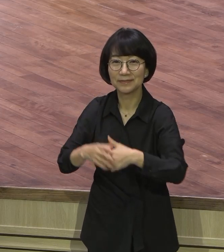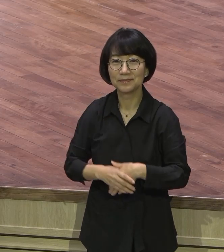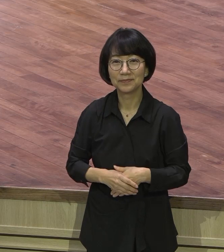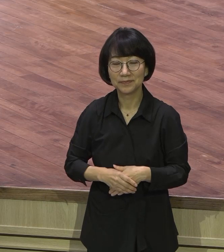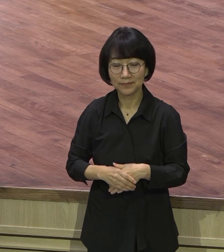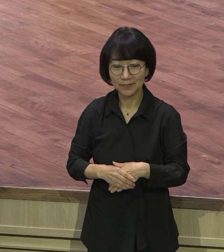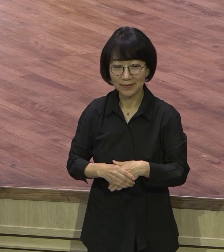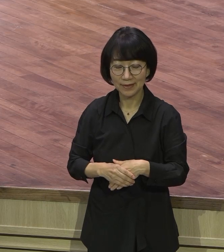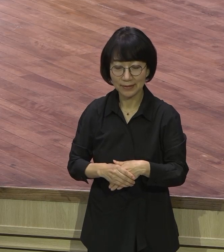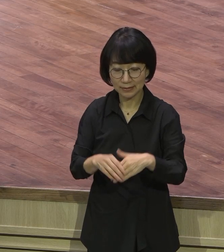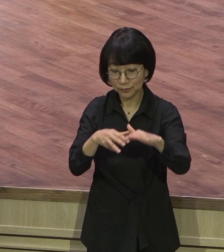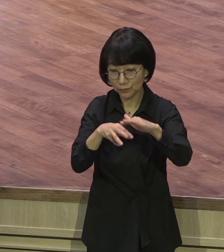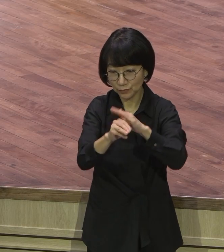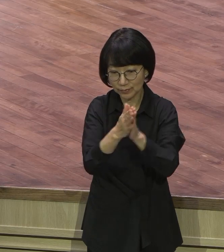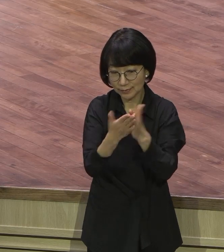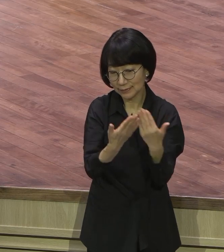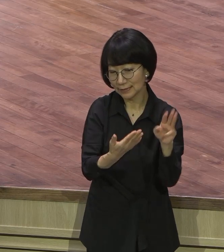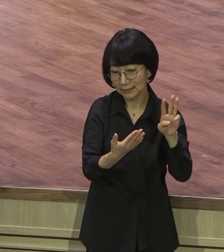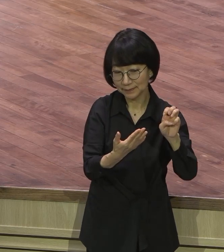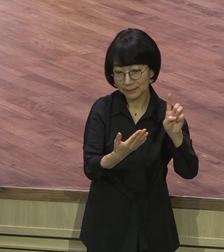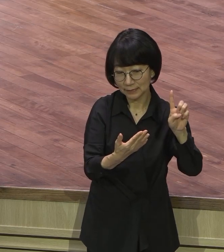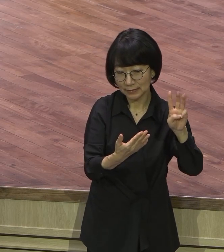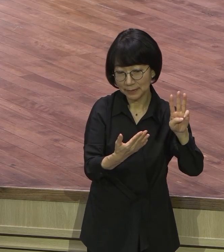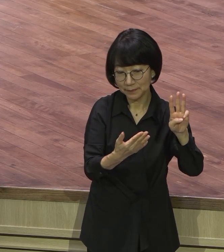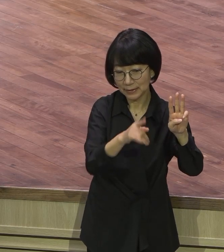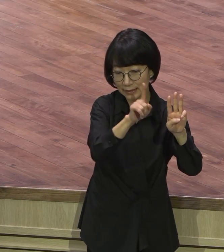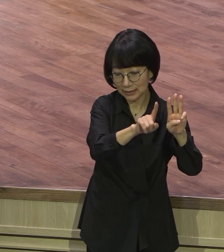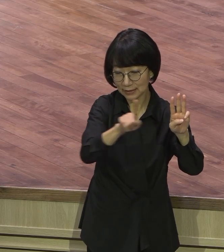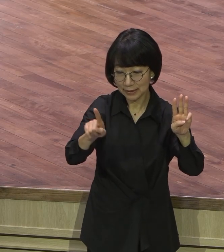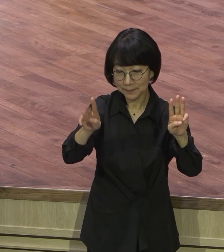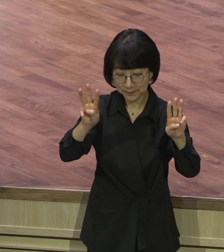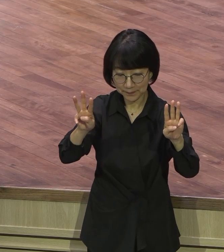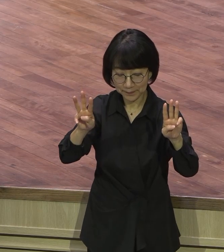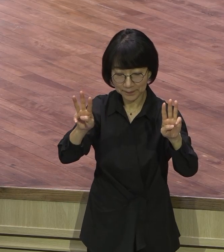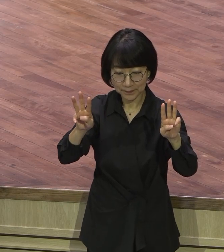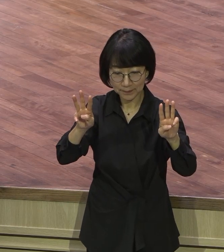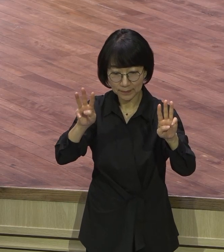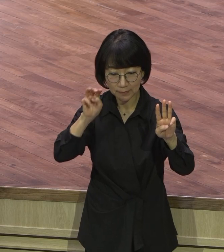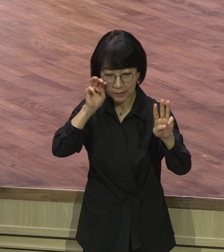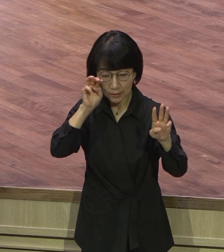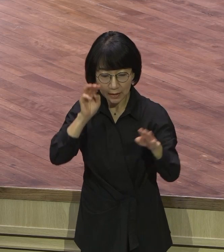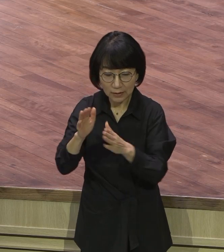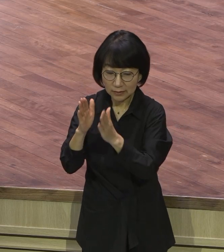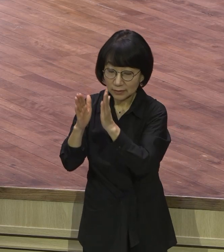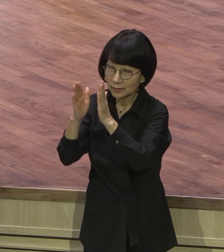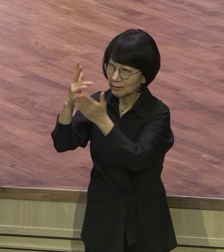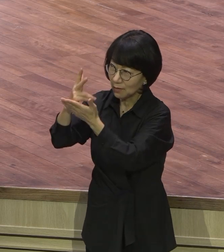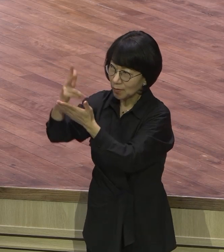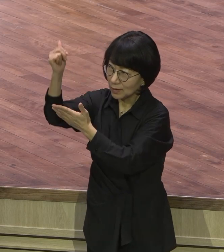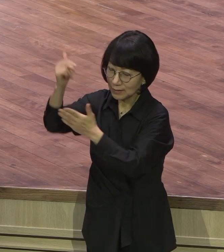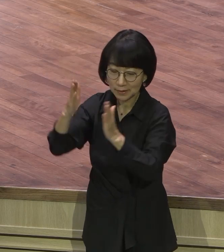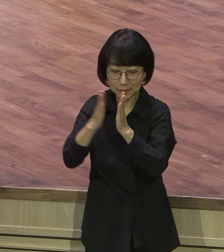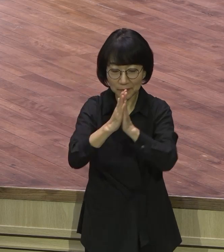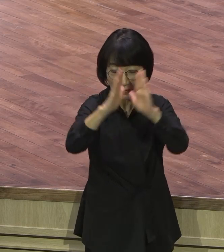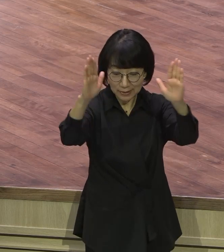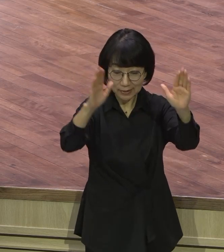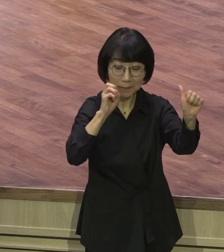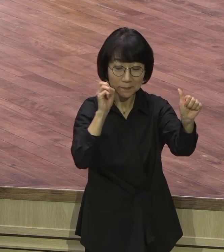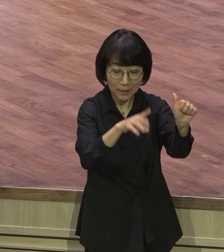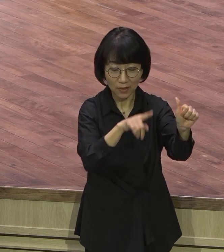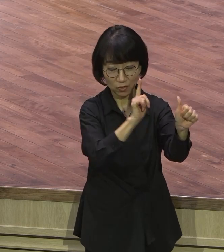주루기 33장 1절로 3절을 먼저 읽어봅니다. 33장 1절로 3절입니다. 여호와께서 모세게르